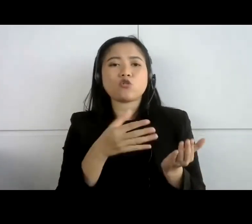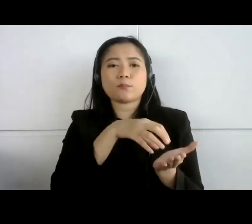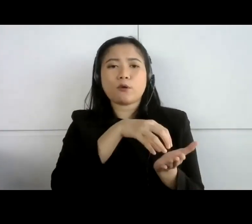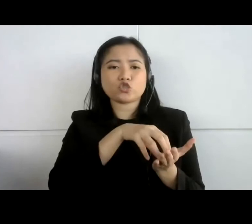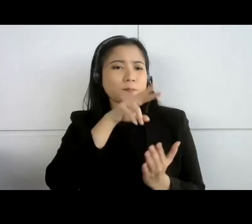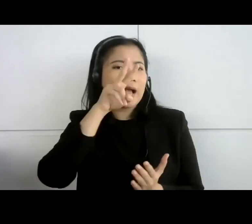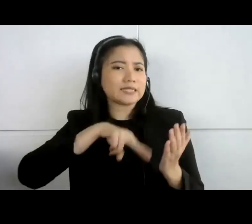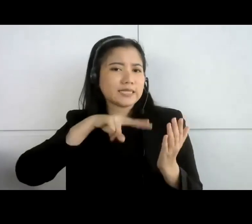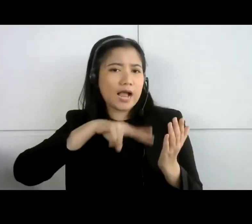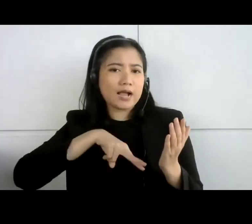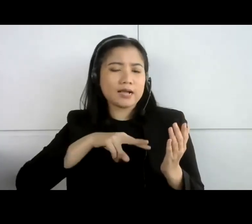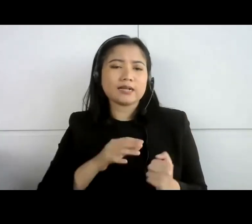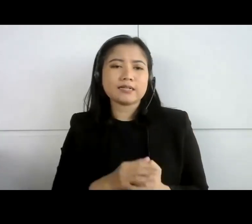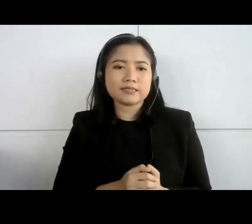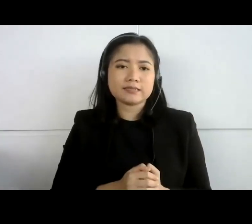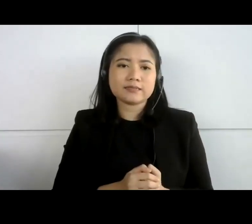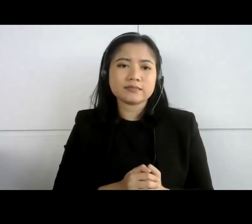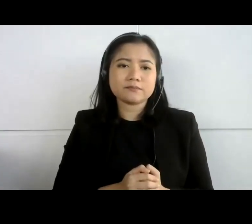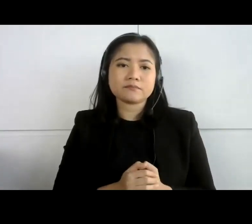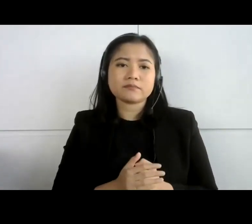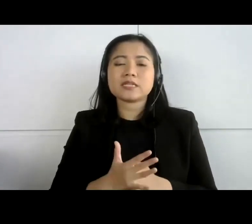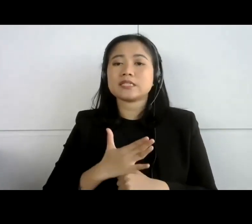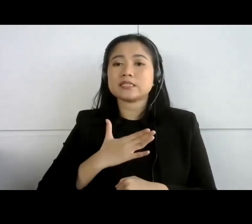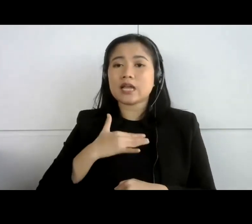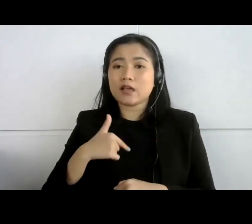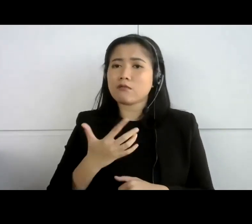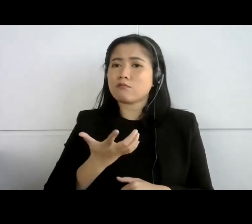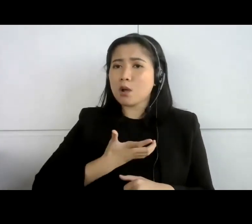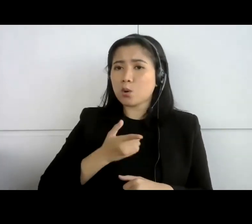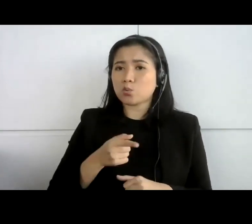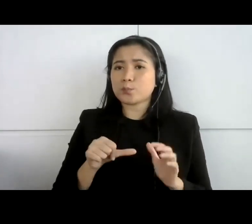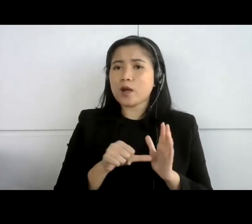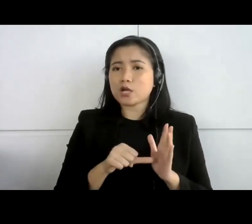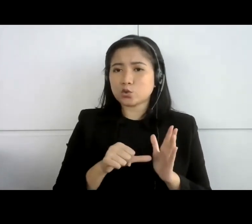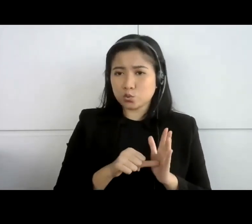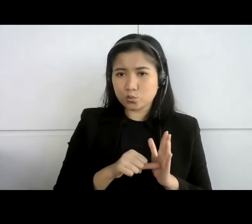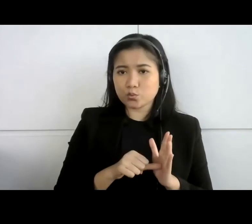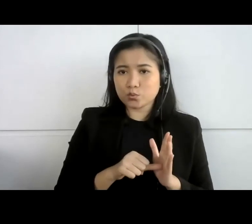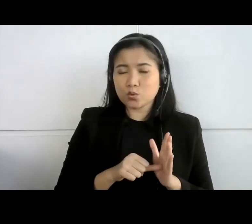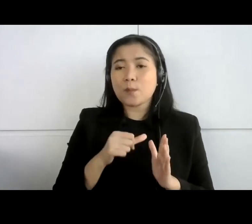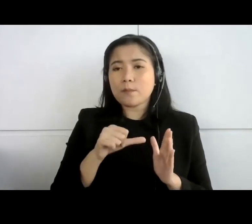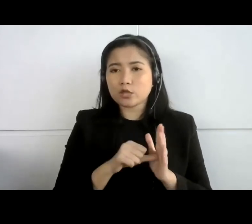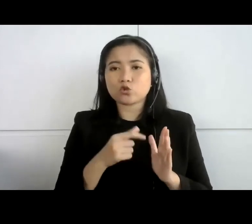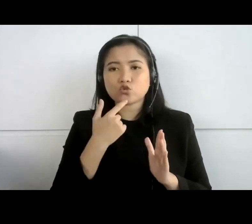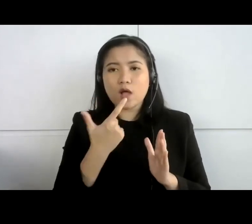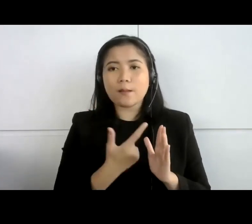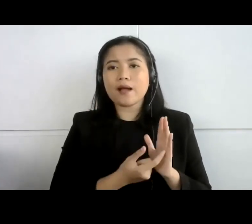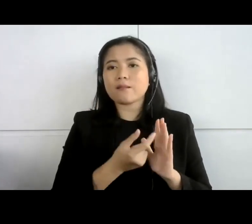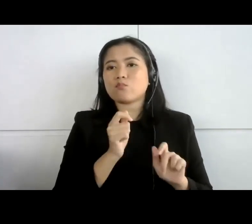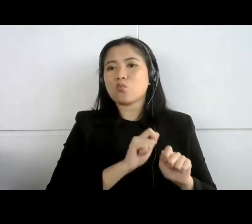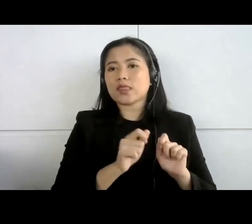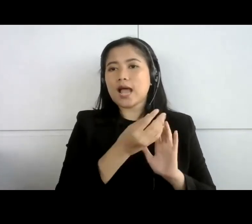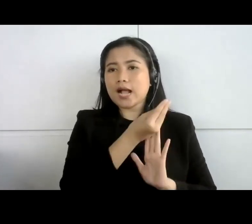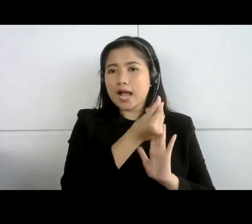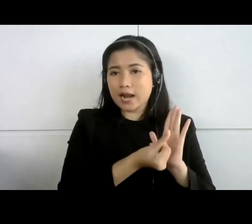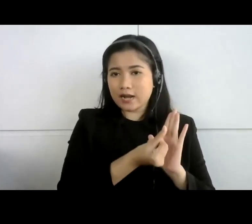tentunya saya juga bersedia untuk membantu dalam penganggaran. Walau